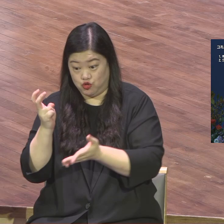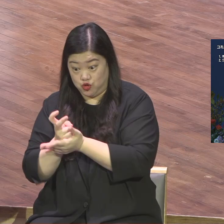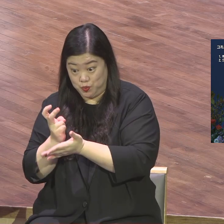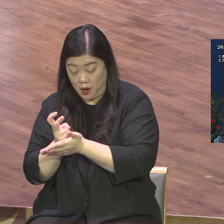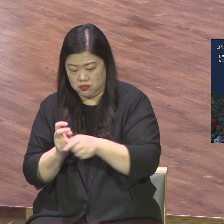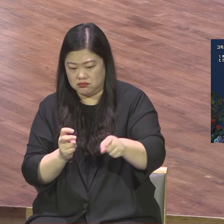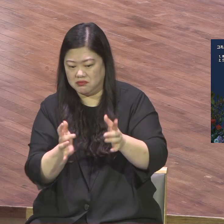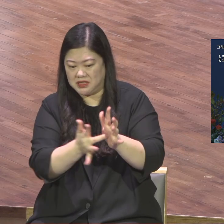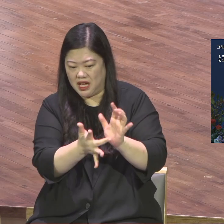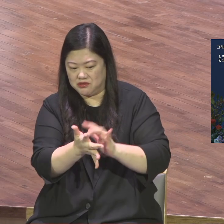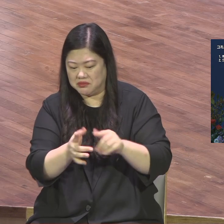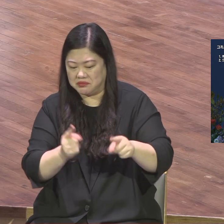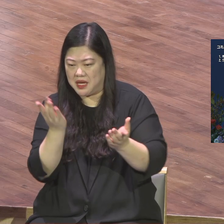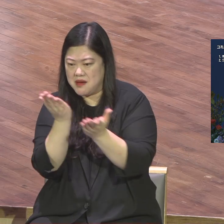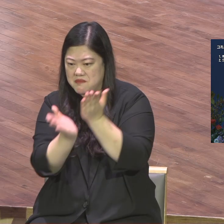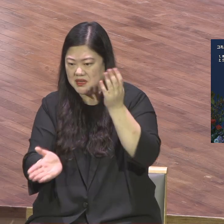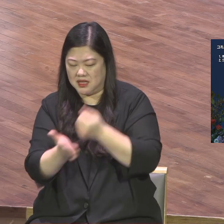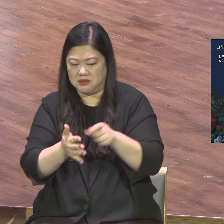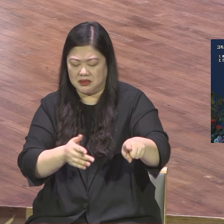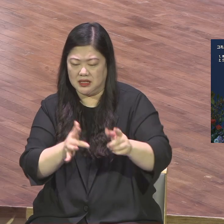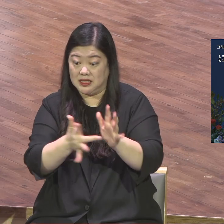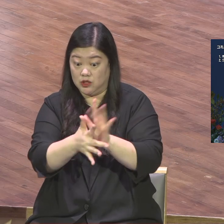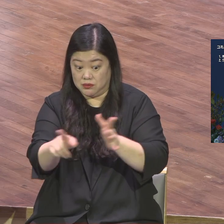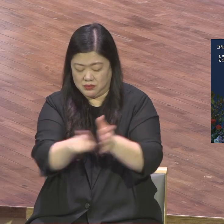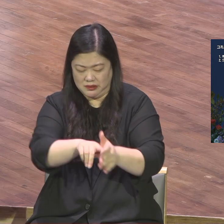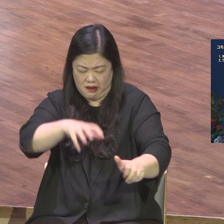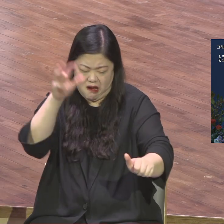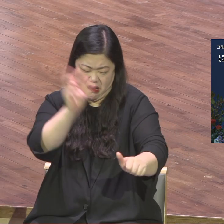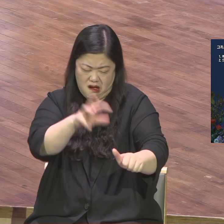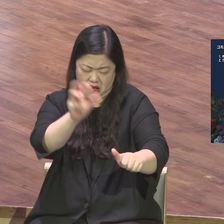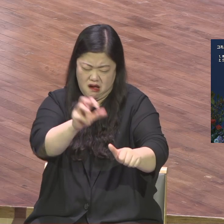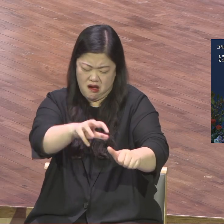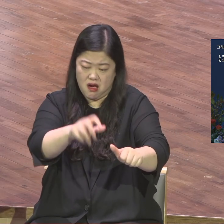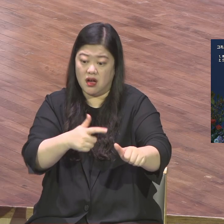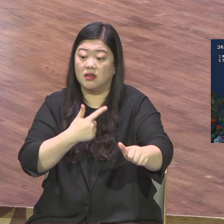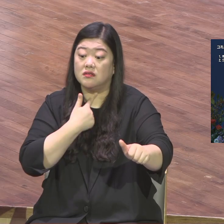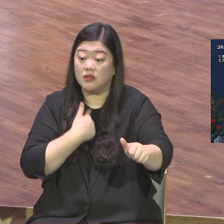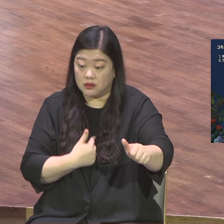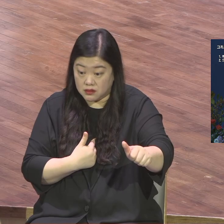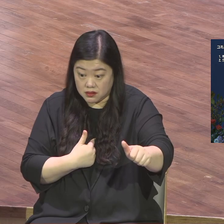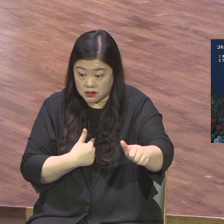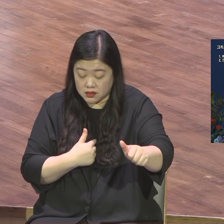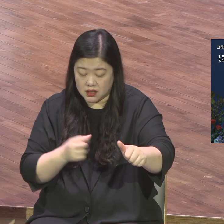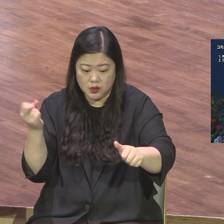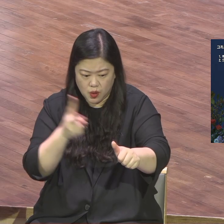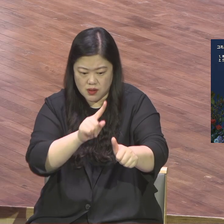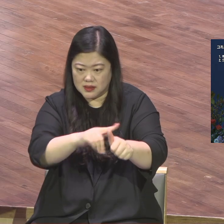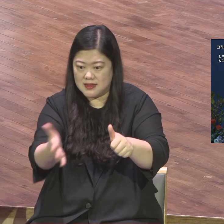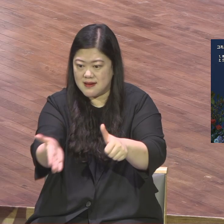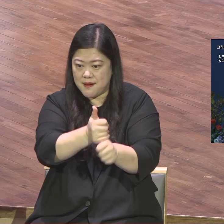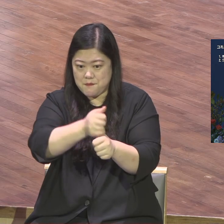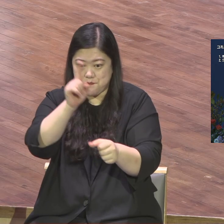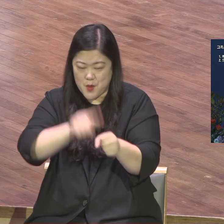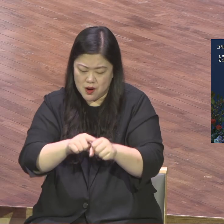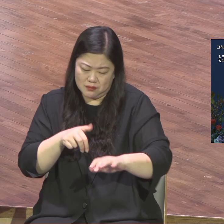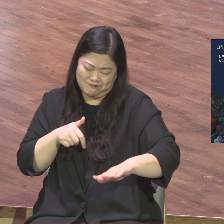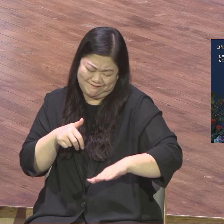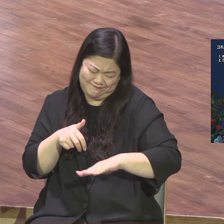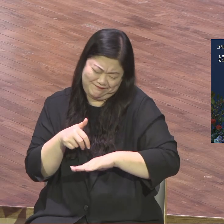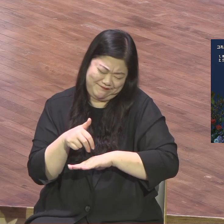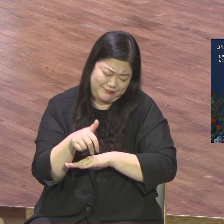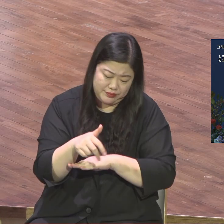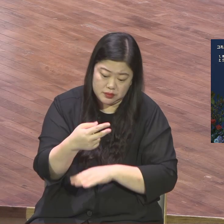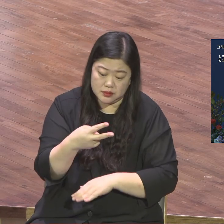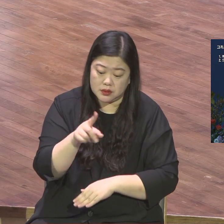하나님의 은혜의 놀라운 은혜 이 역사 바울은 결코 잊을 수 없었어요. 어떻게 나